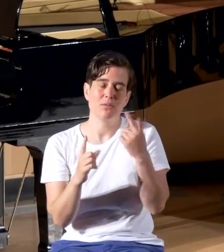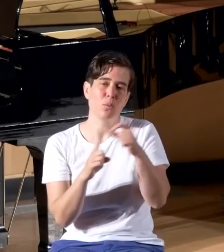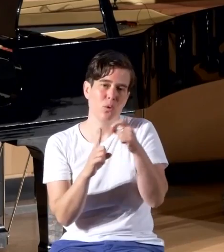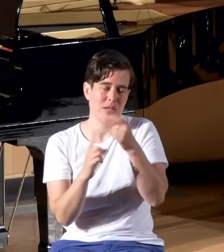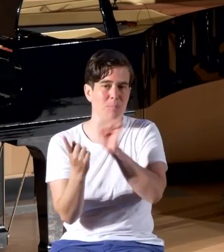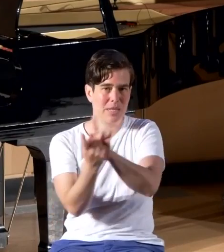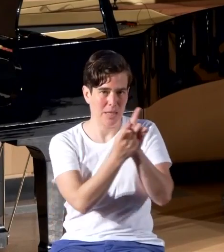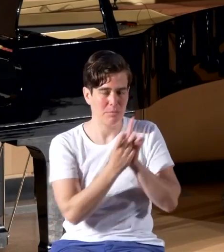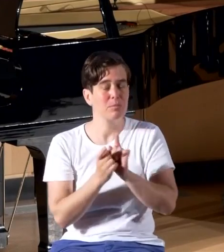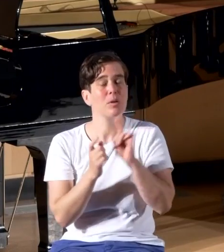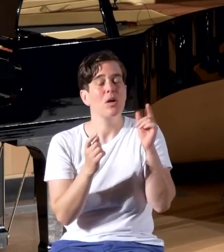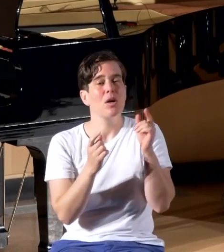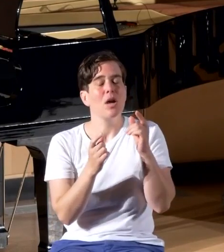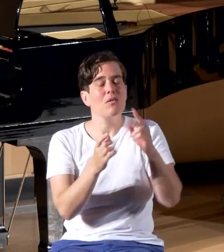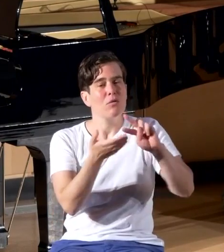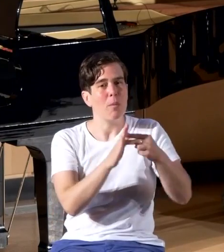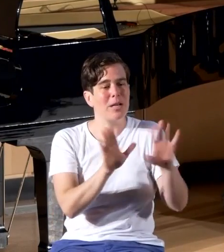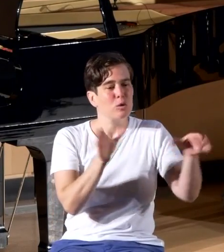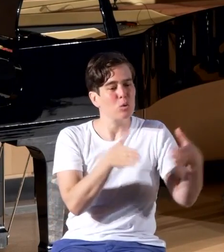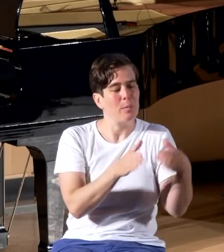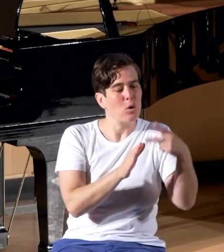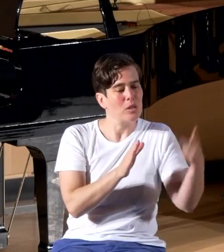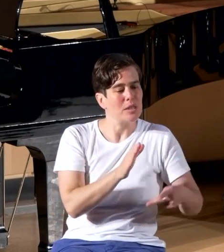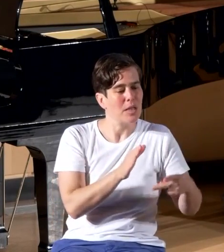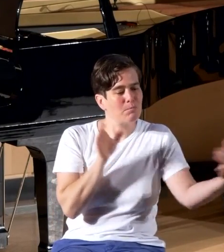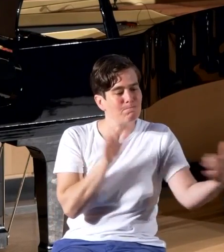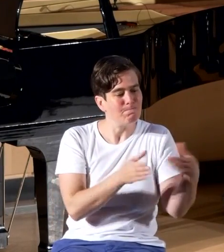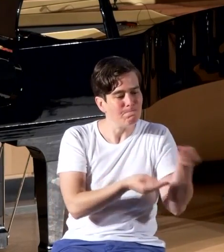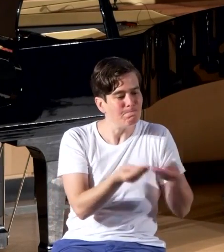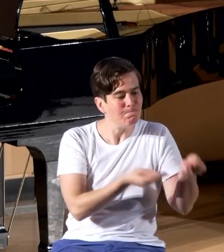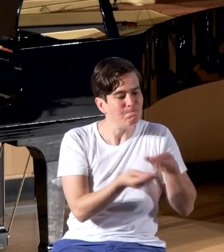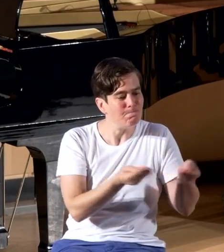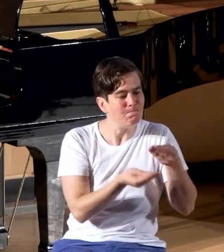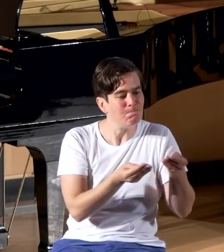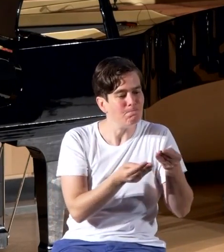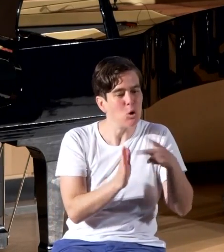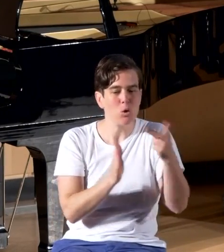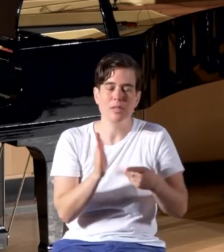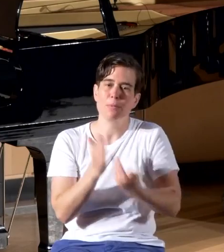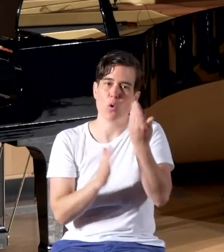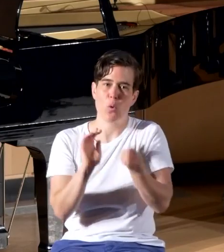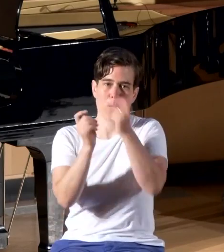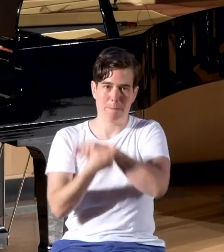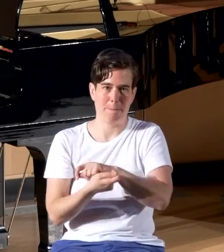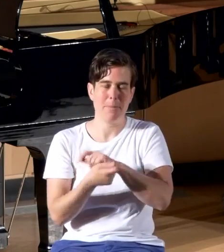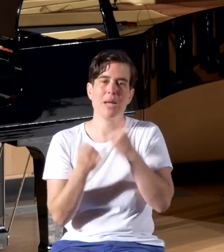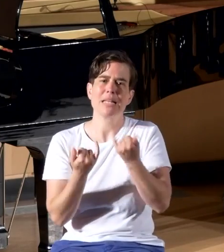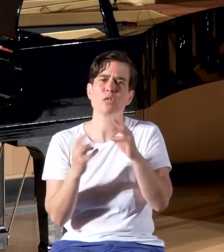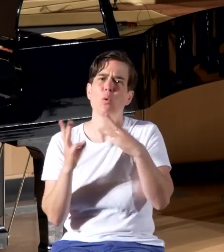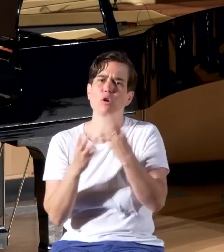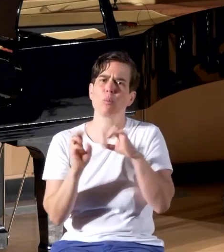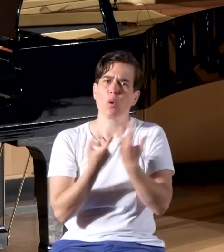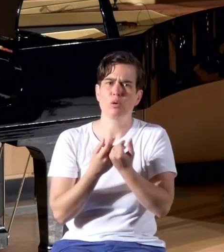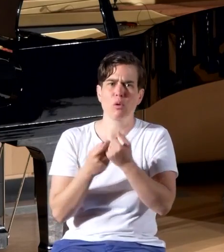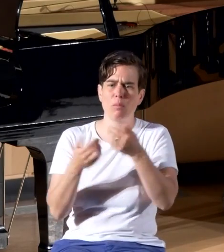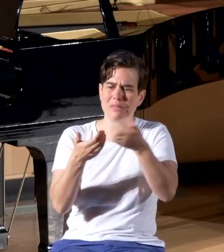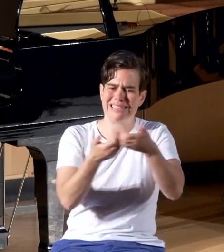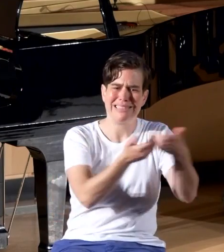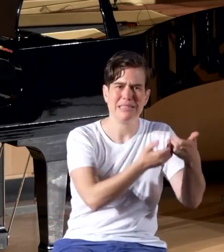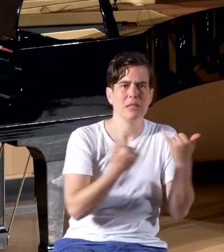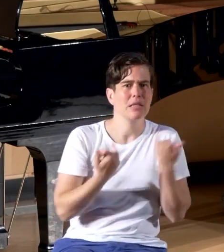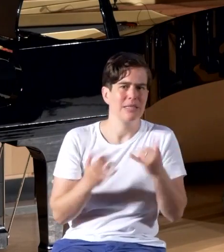der Vorbereitungsgruppe weiterentwickelt. Statt vieler Einzelworkshops widmen wir uns